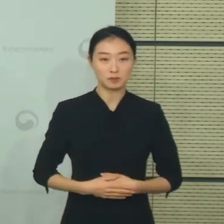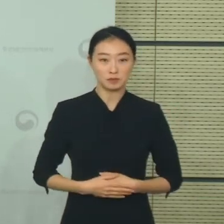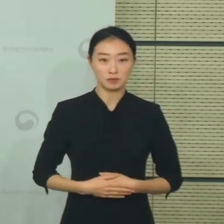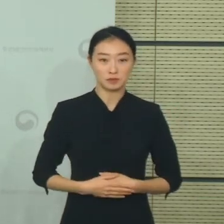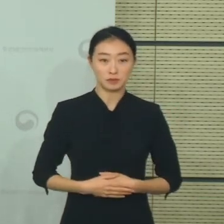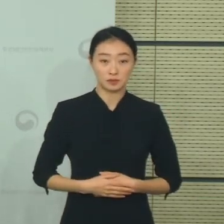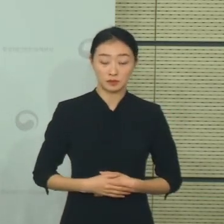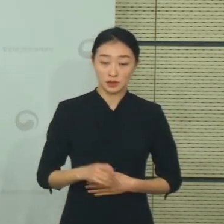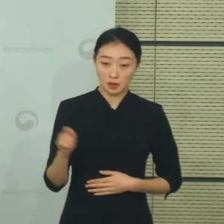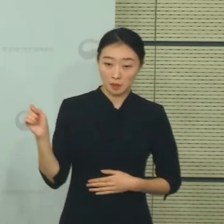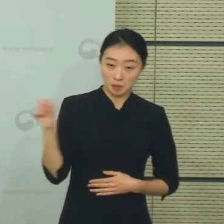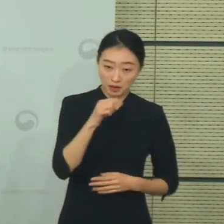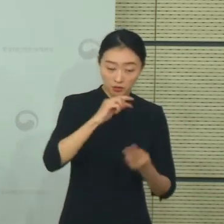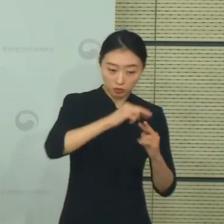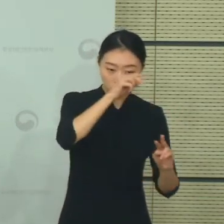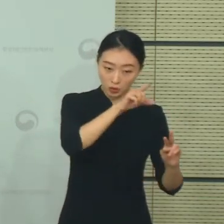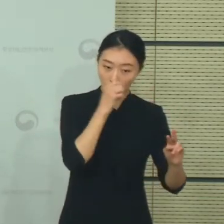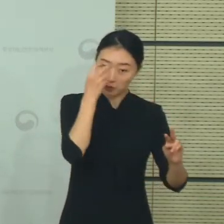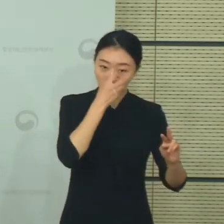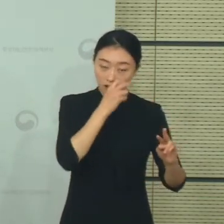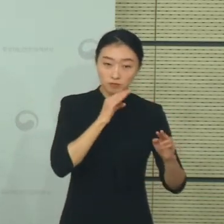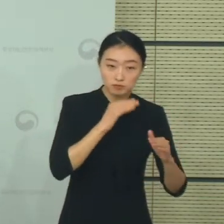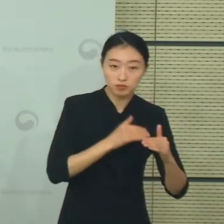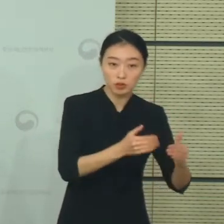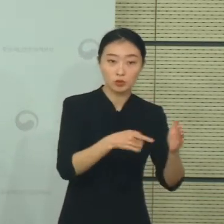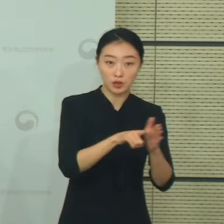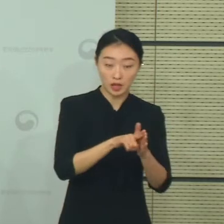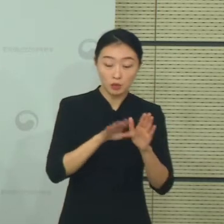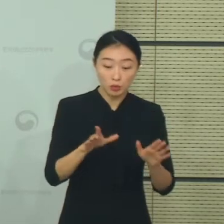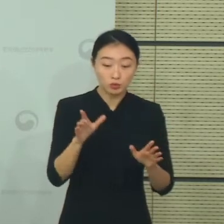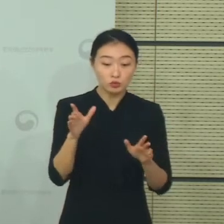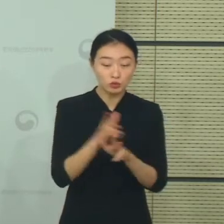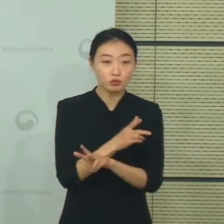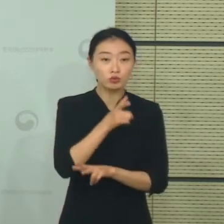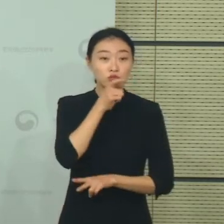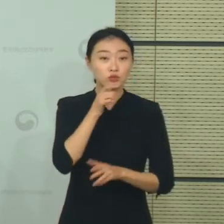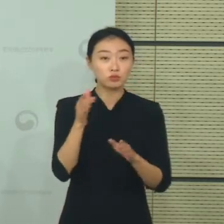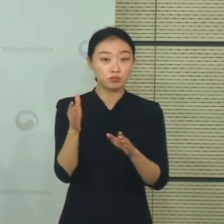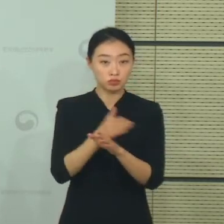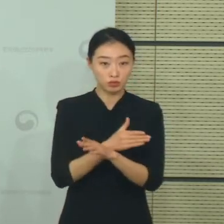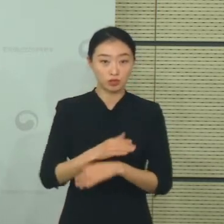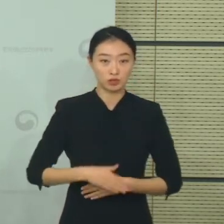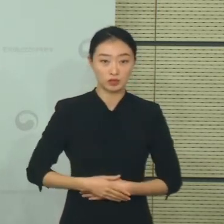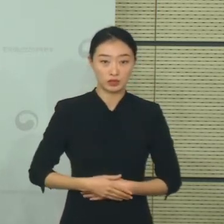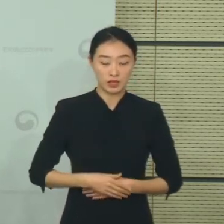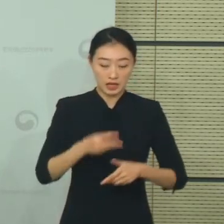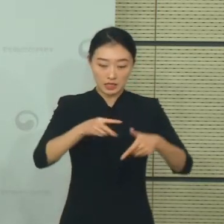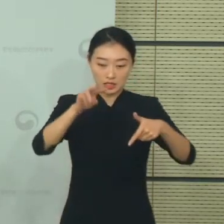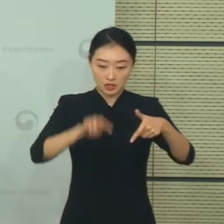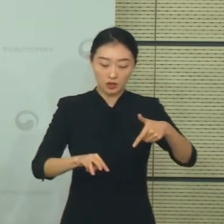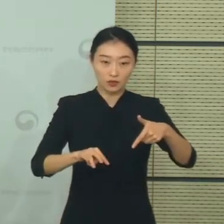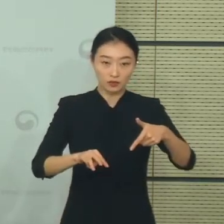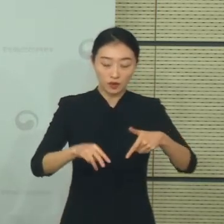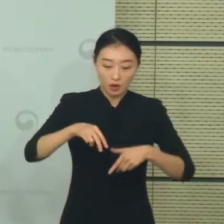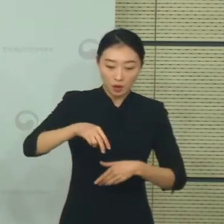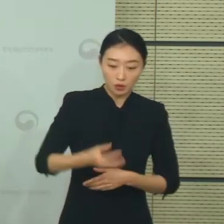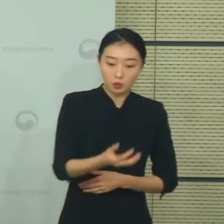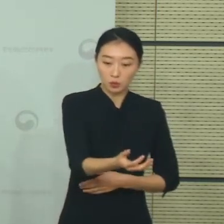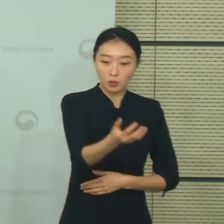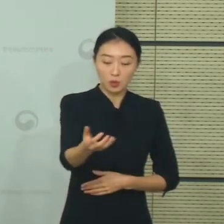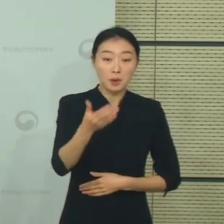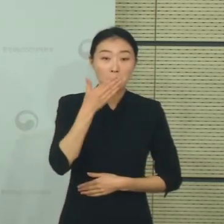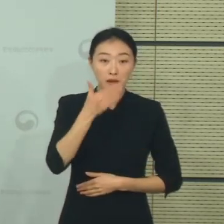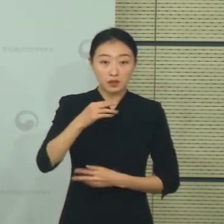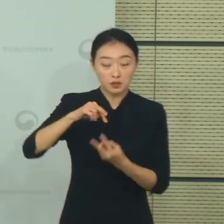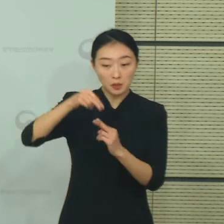신속한 진단검사를 실시하기 위해 이번 주 수요일부터 인천공항 내 도보 이동형 검사, 워킹스루형